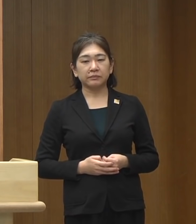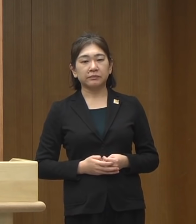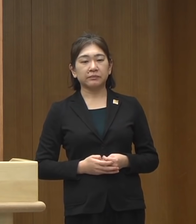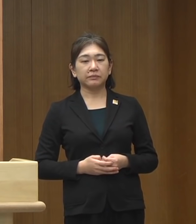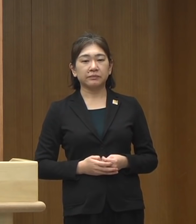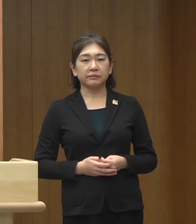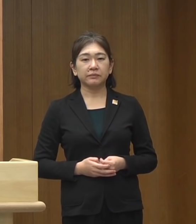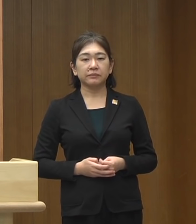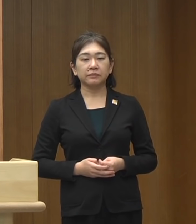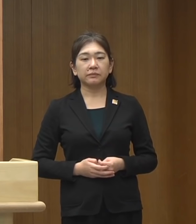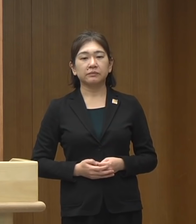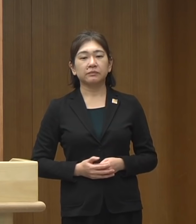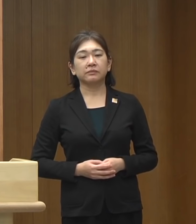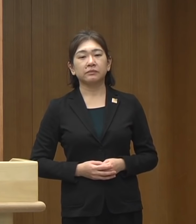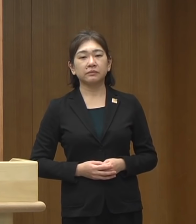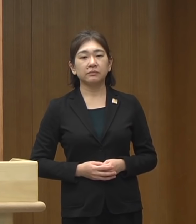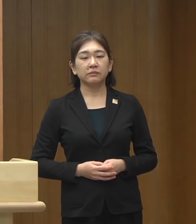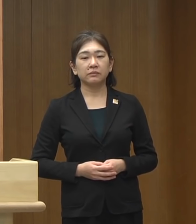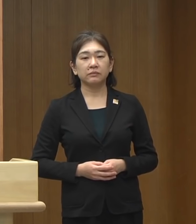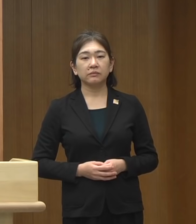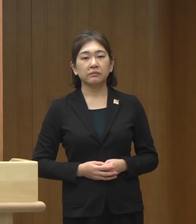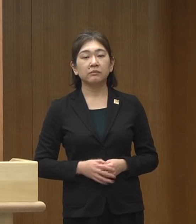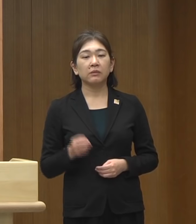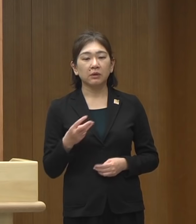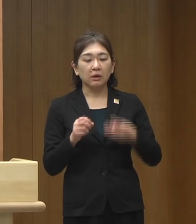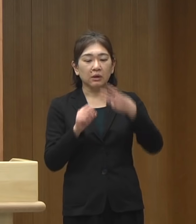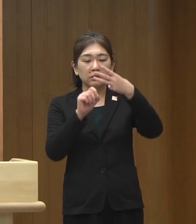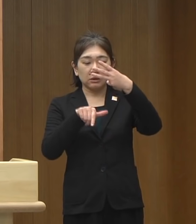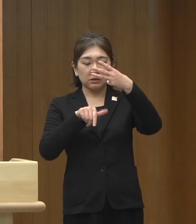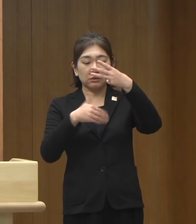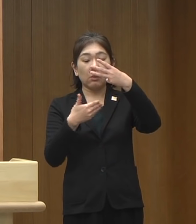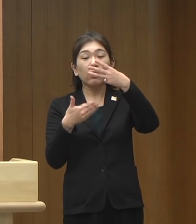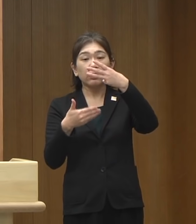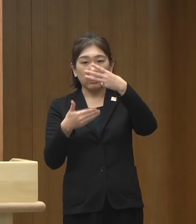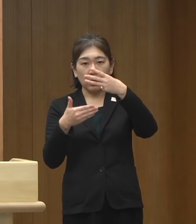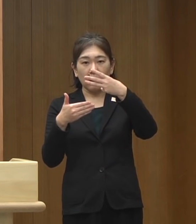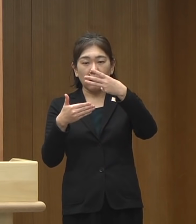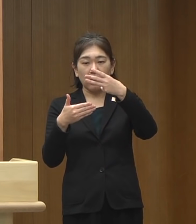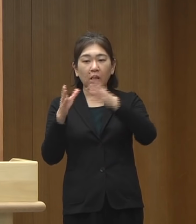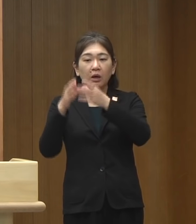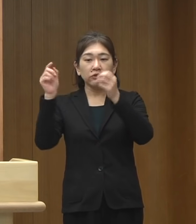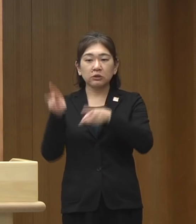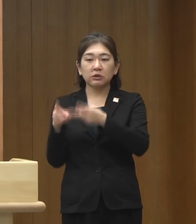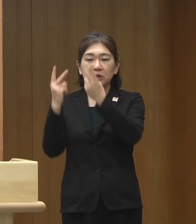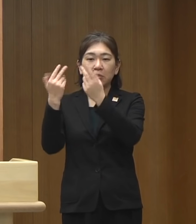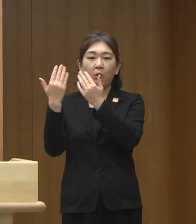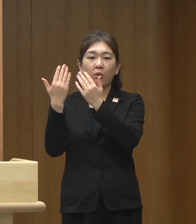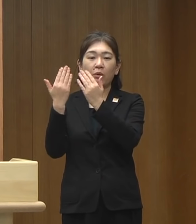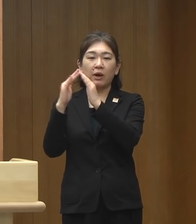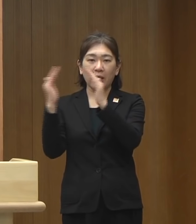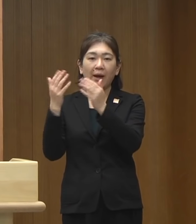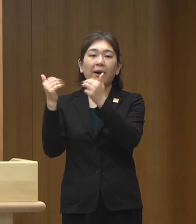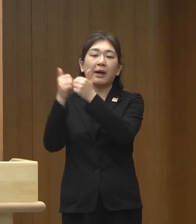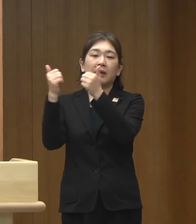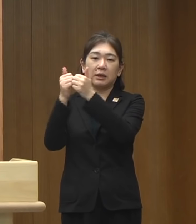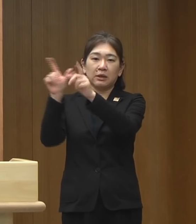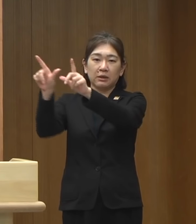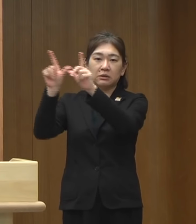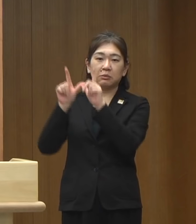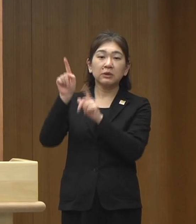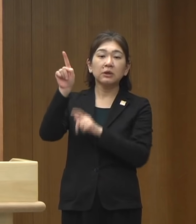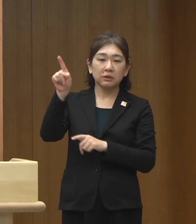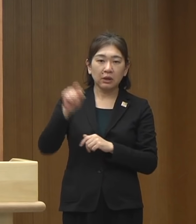。また3月9日に国の専門家会議から示された見解において、換